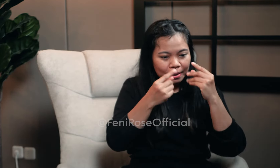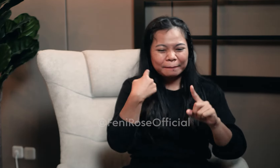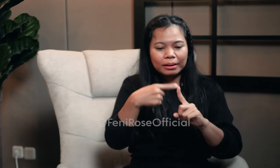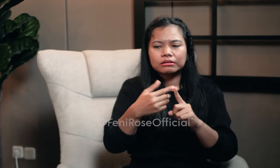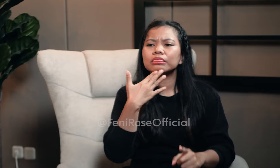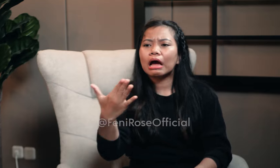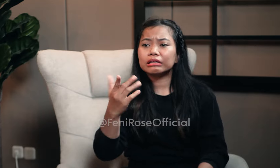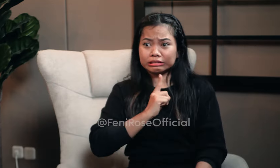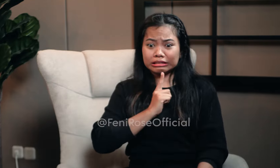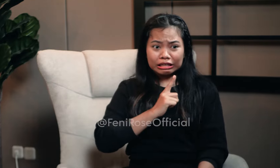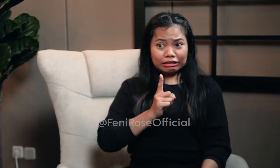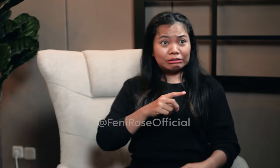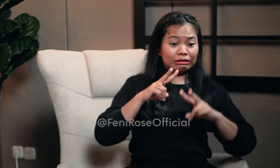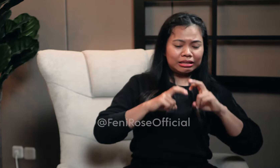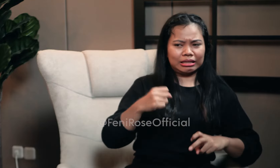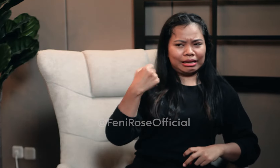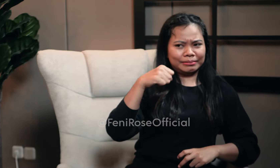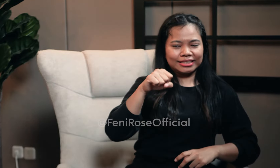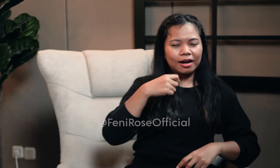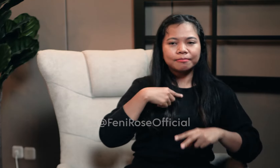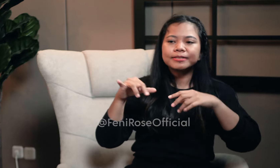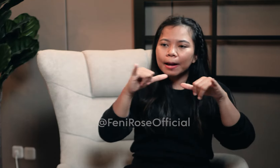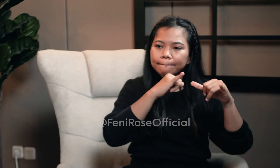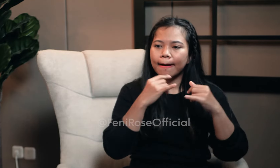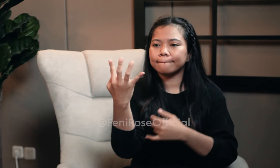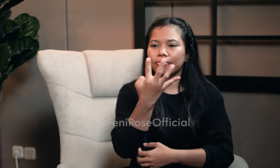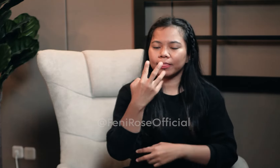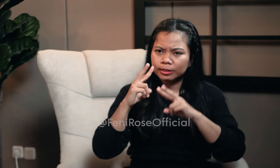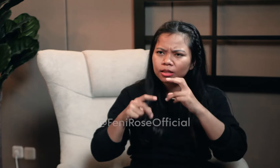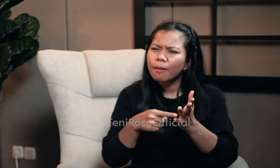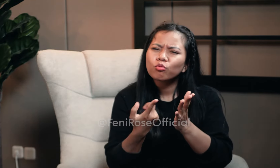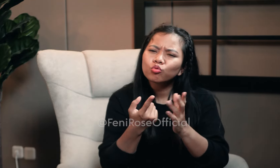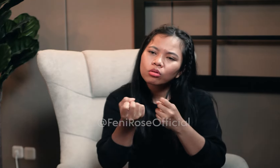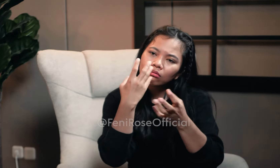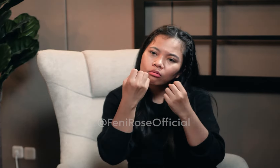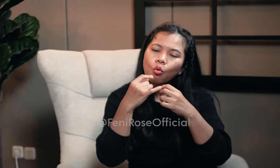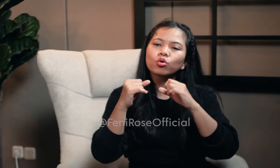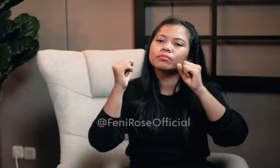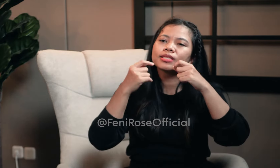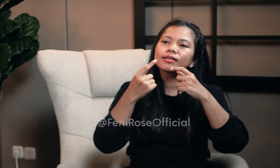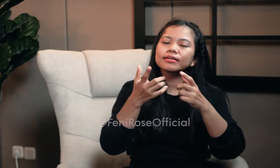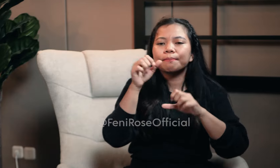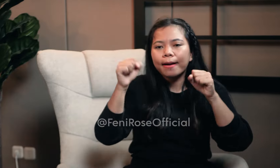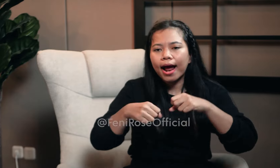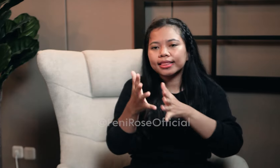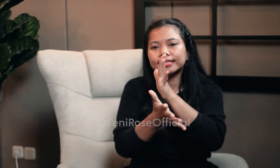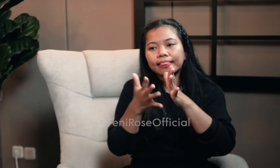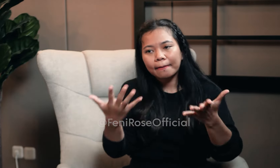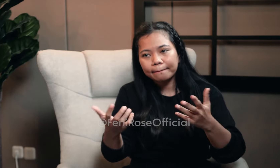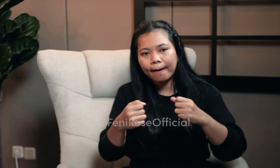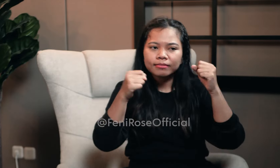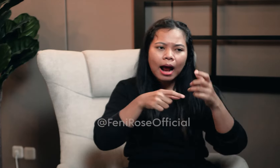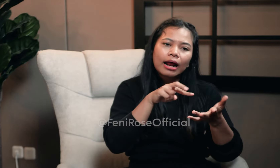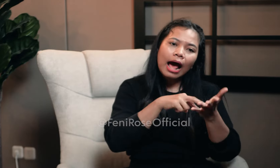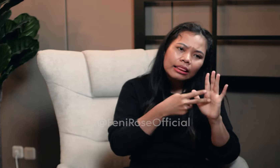beberapa kata-kata yang muncul kayak gitu kalau obser Fasi sendiri Saya enggak mungkin bisa nah EMP empat yang empat orang yang